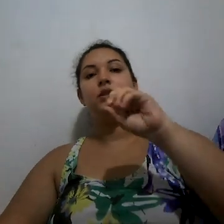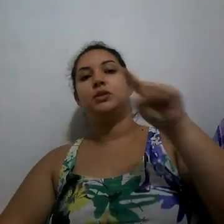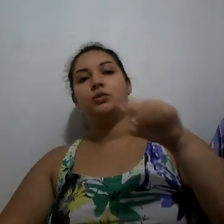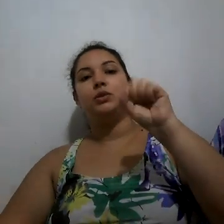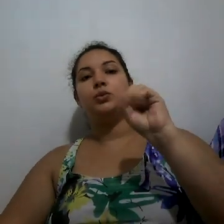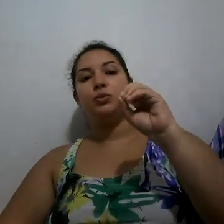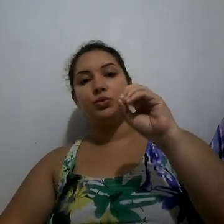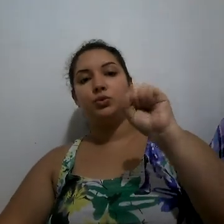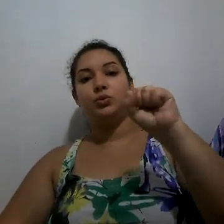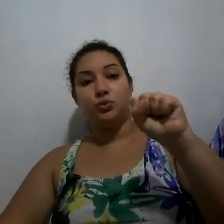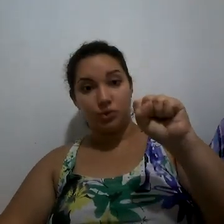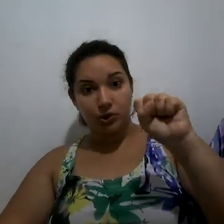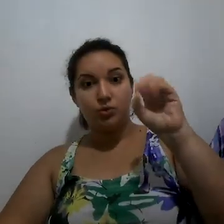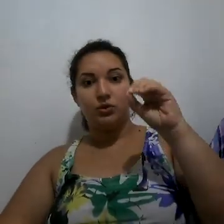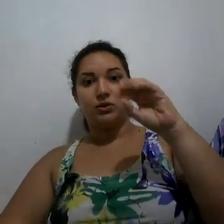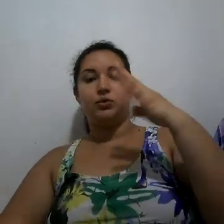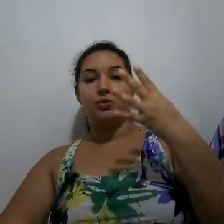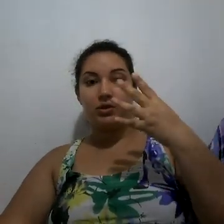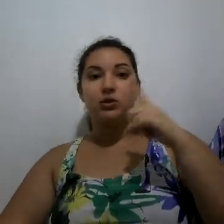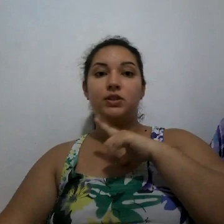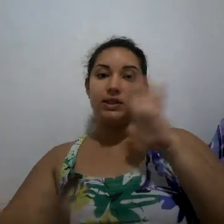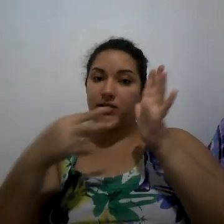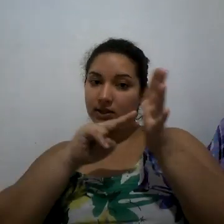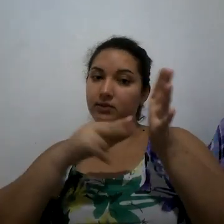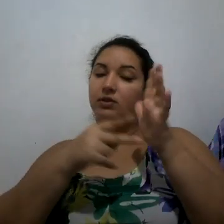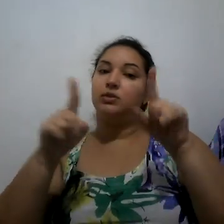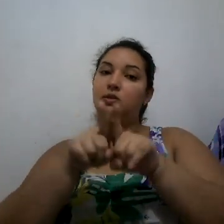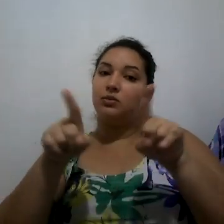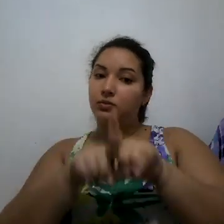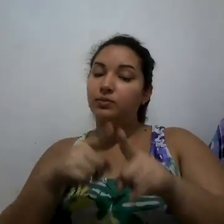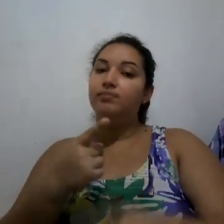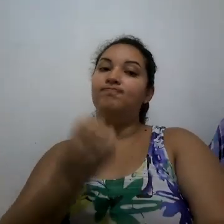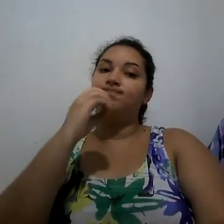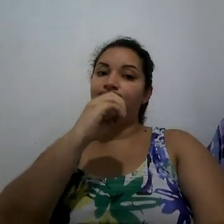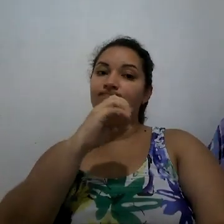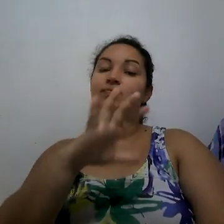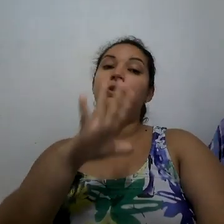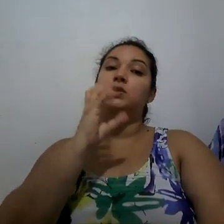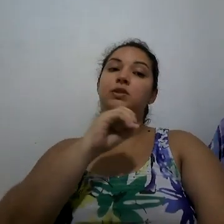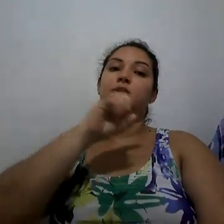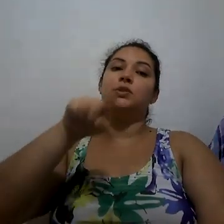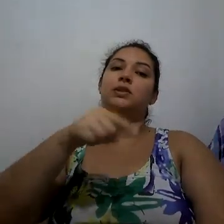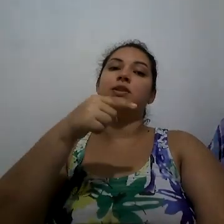804, ele ainda é significativo para mim. E o 0,3070, ele também vai